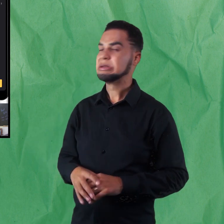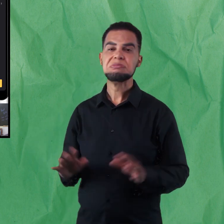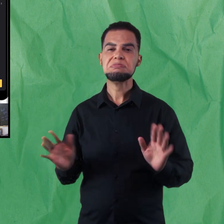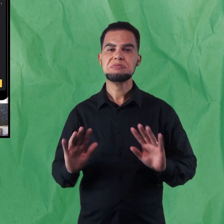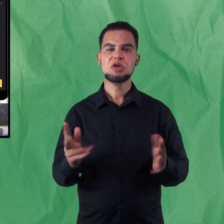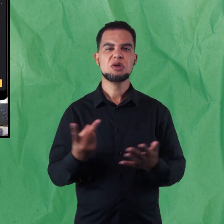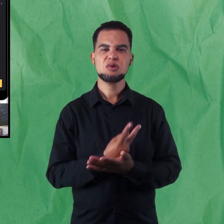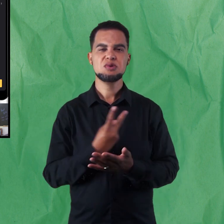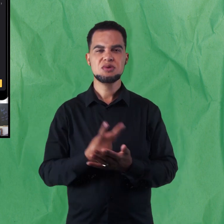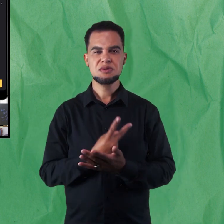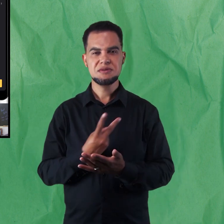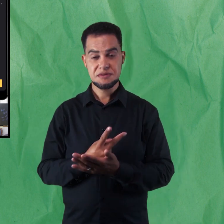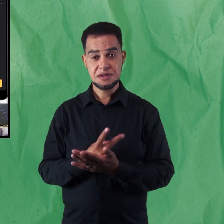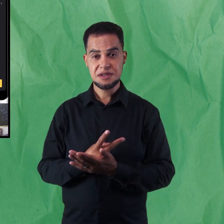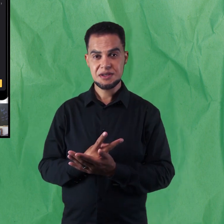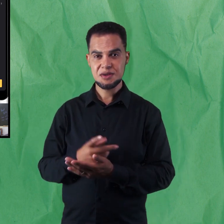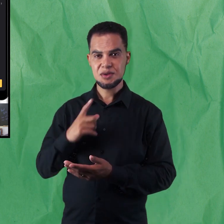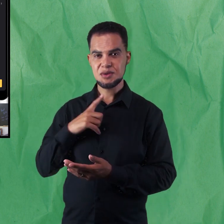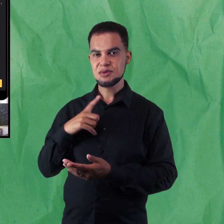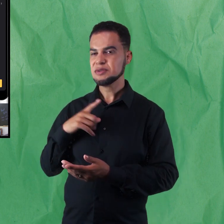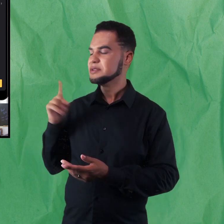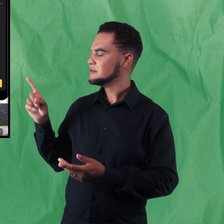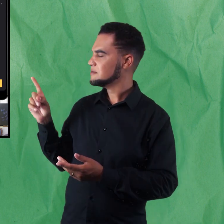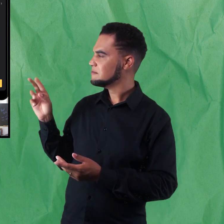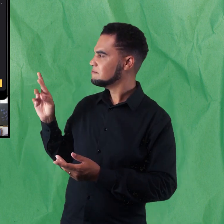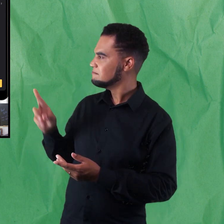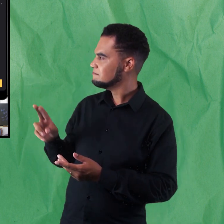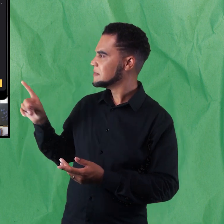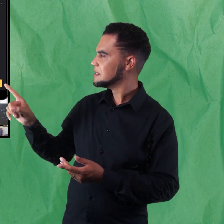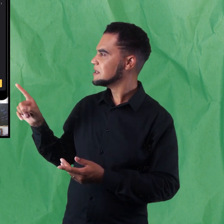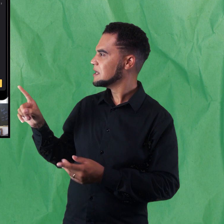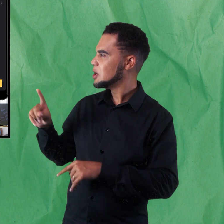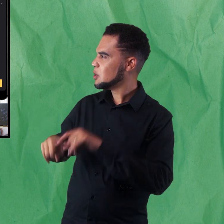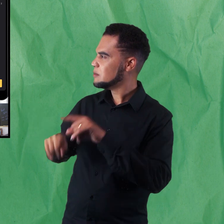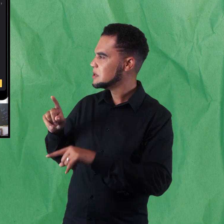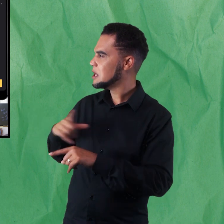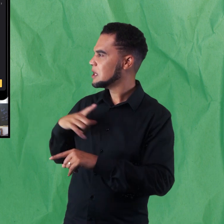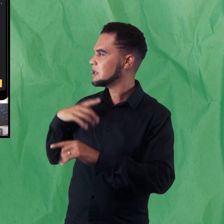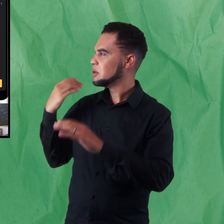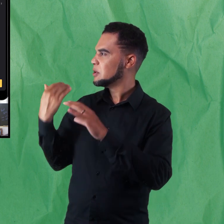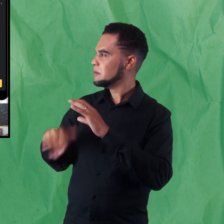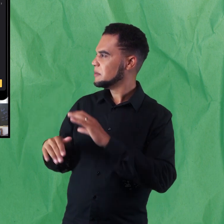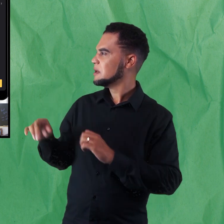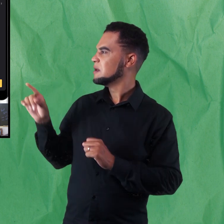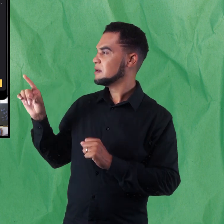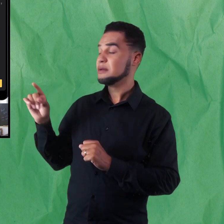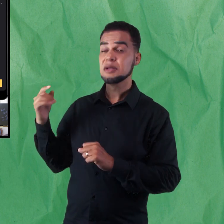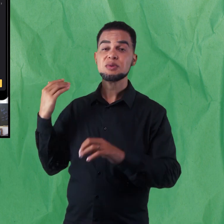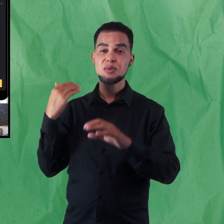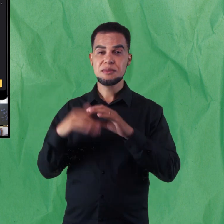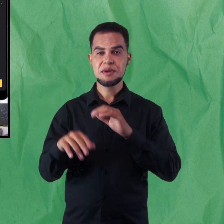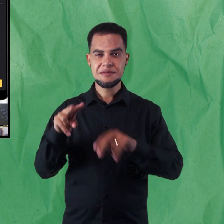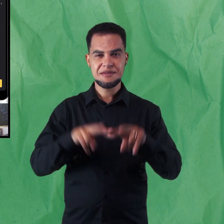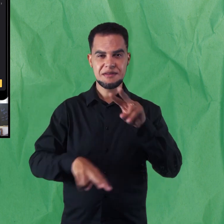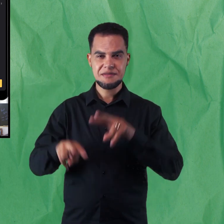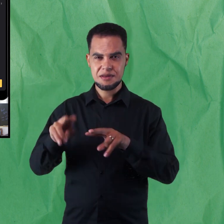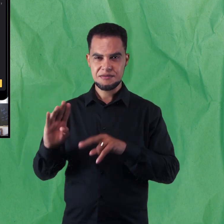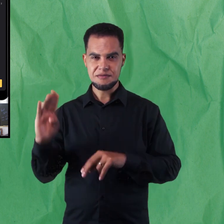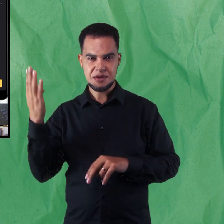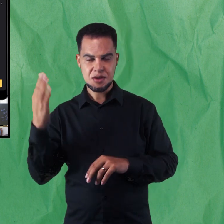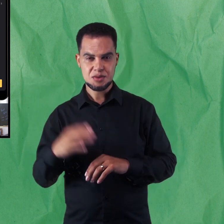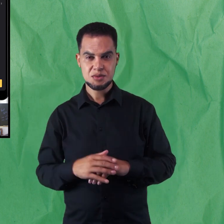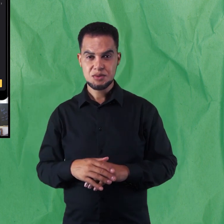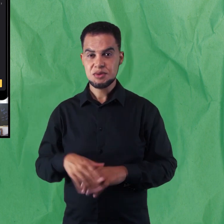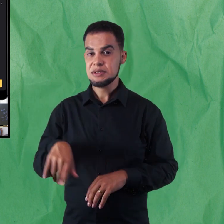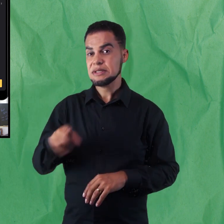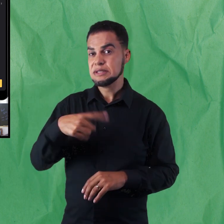tive erro, né? Eu tive aqui uma response, que é um objeto, onde eu tenho o e-mail, eu tenho um e-mail verificado falso, a